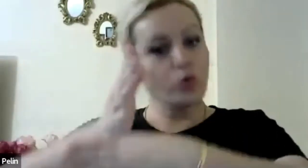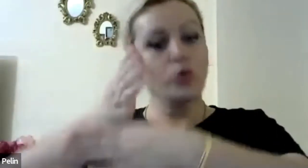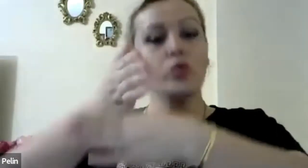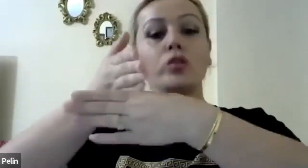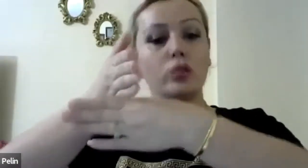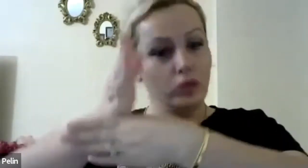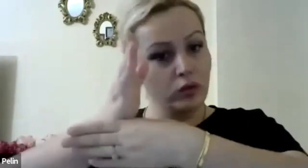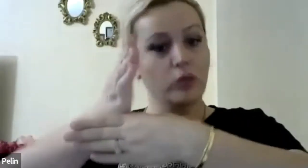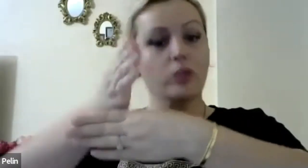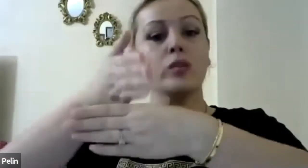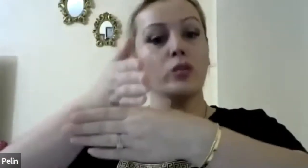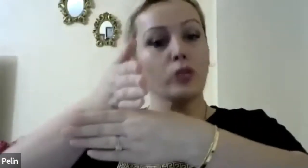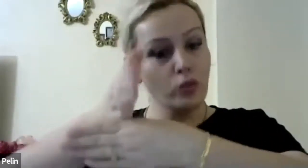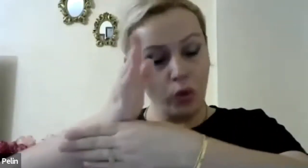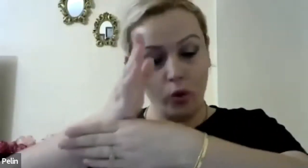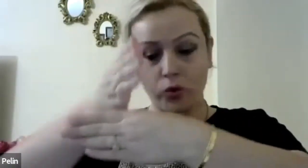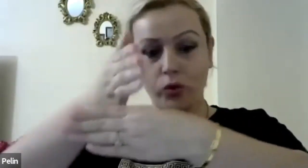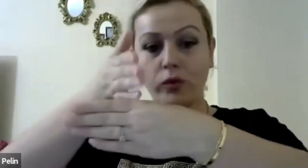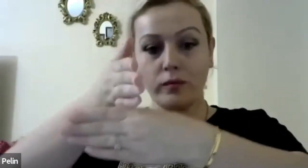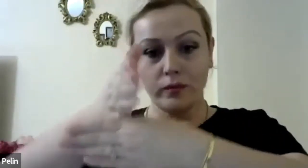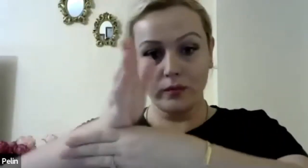Doğru. Doğru.